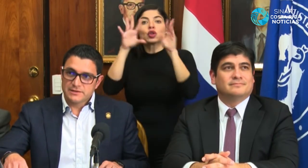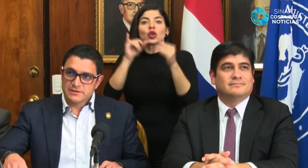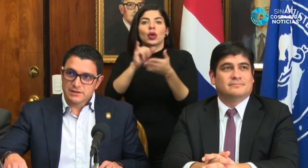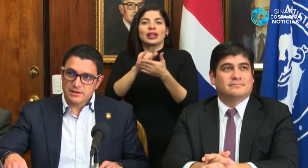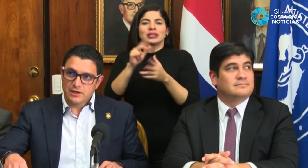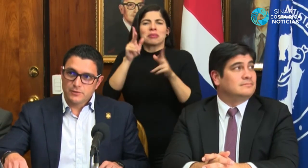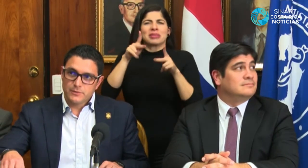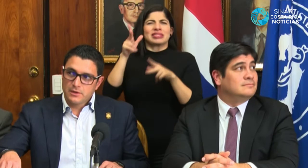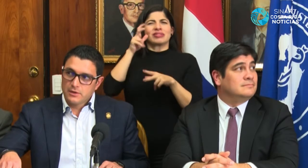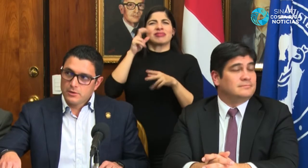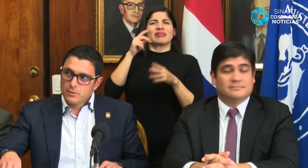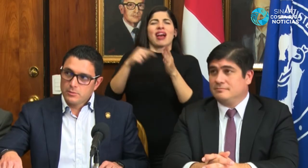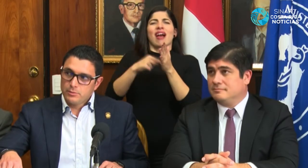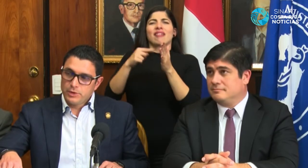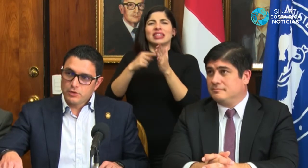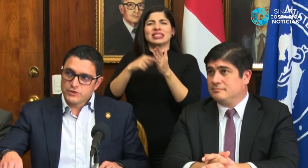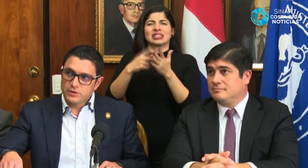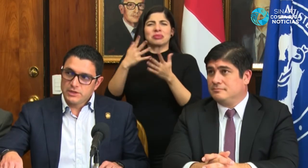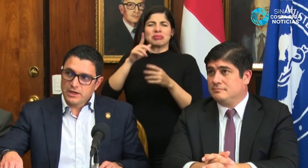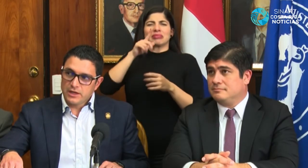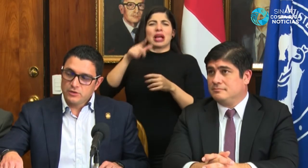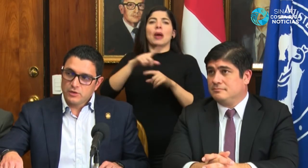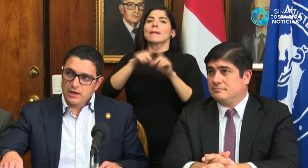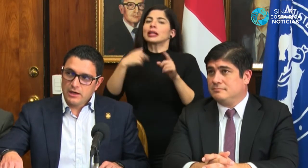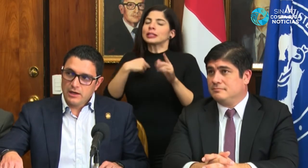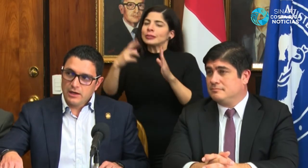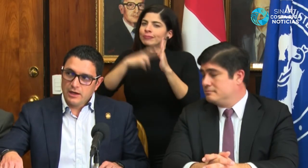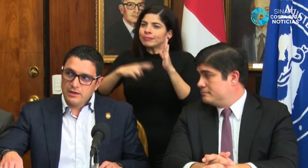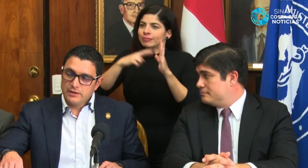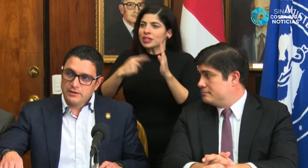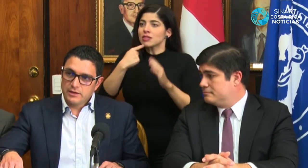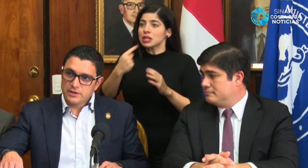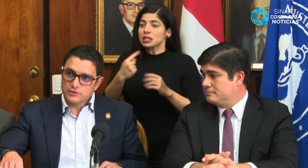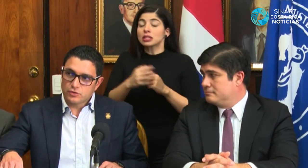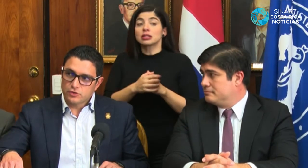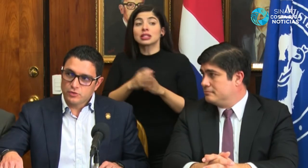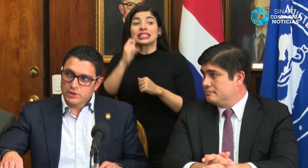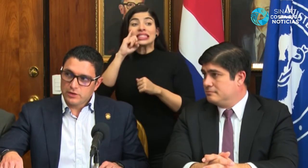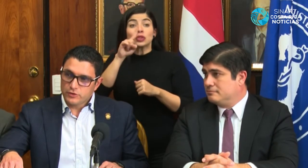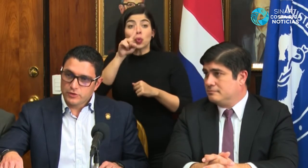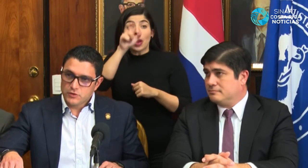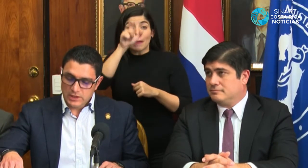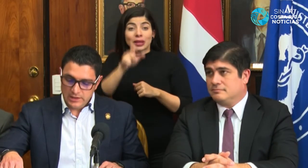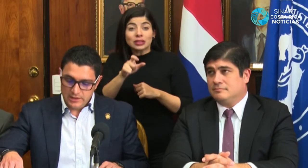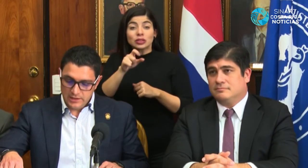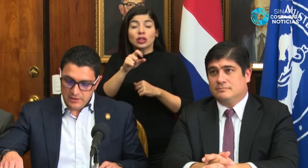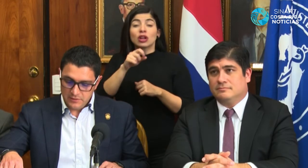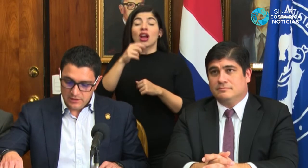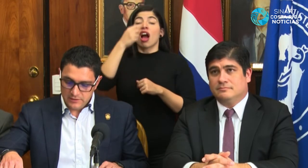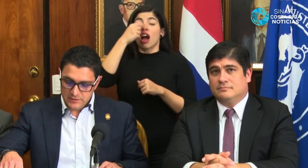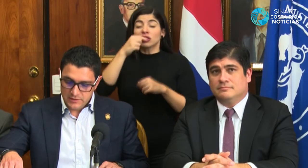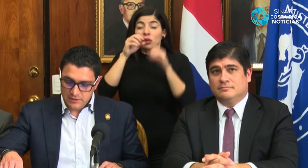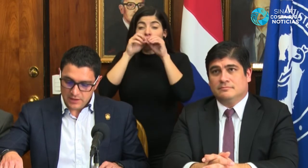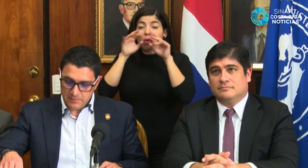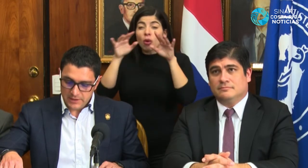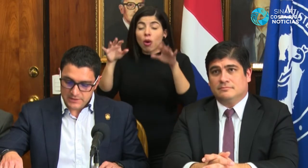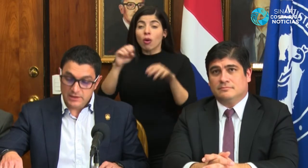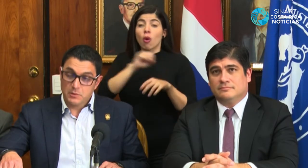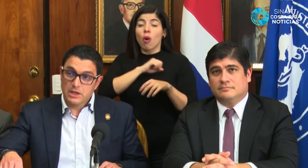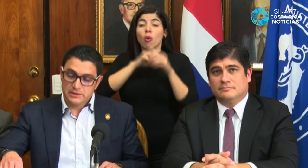suena a veces trillado, pero lo sigo indicando. Alguien que estornuda o tose al aire libre